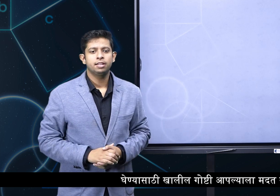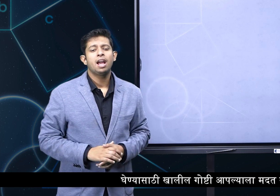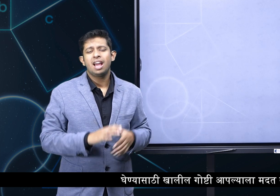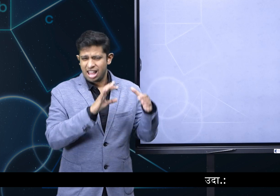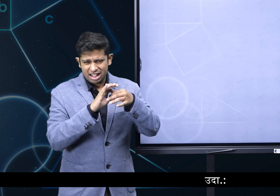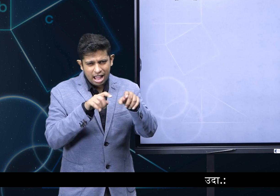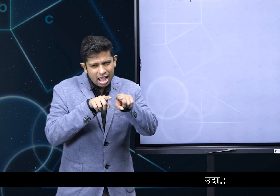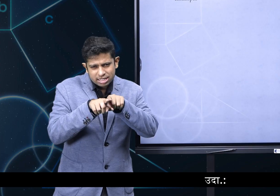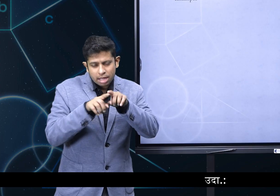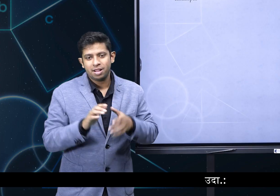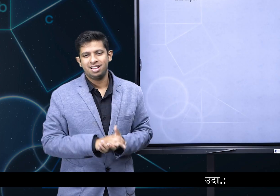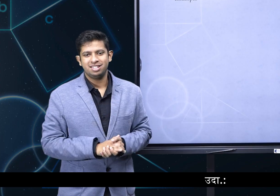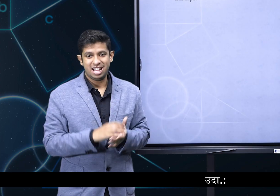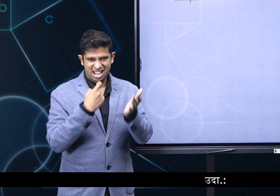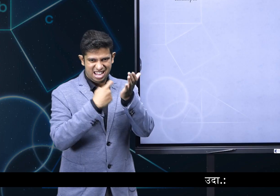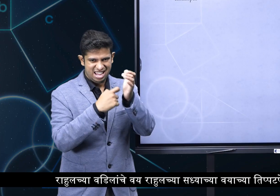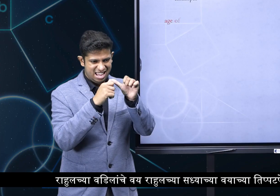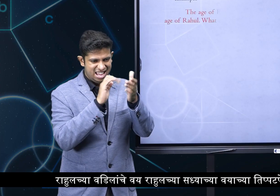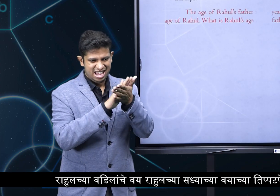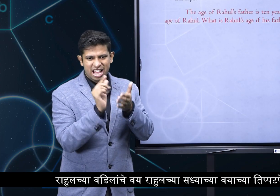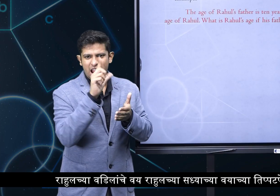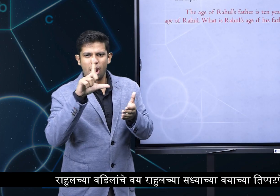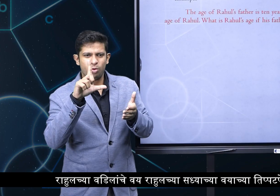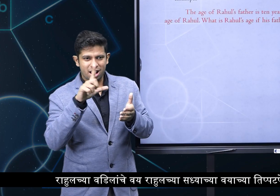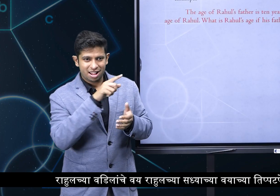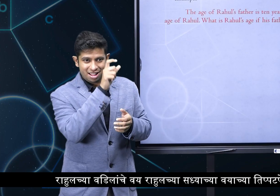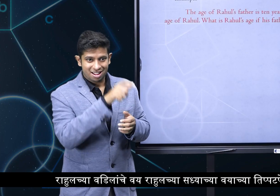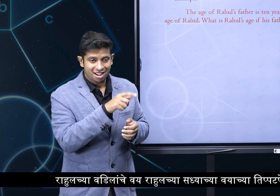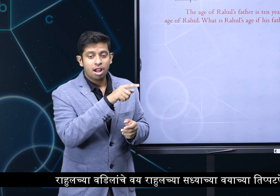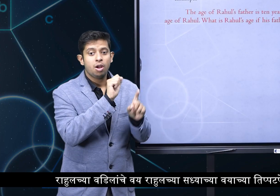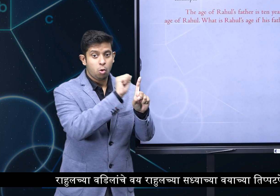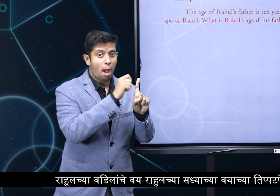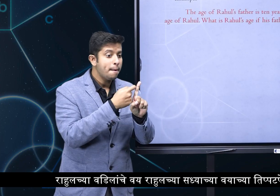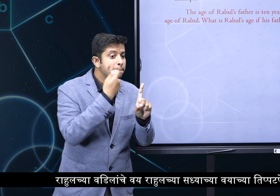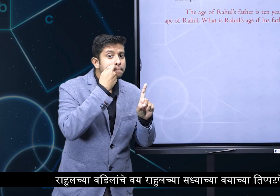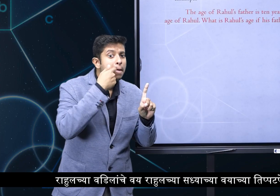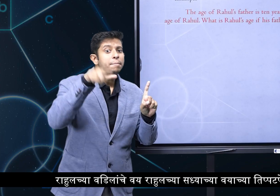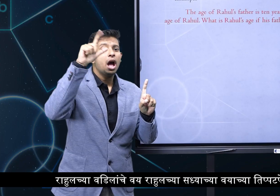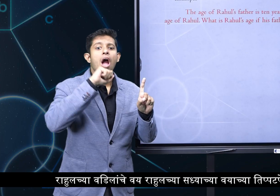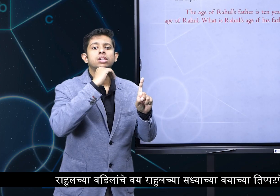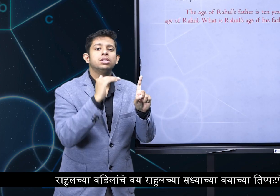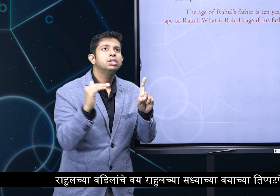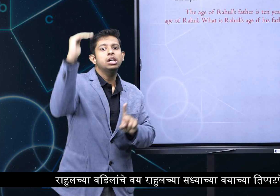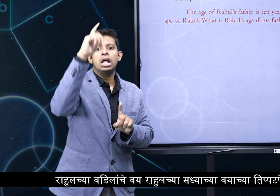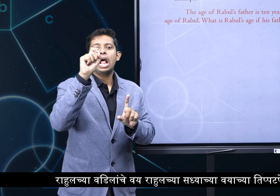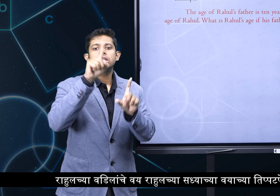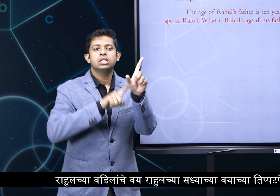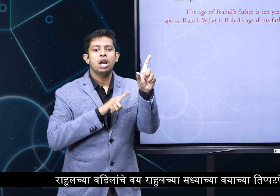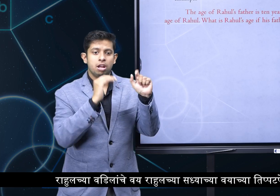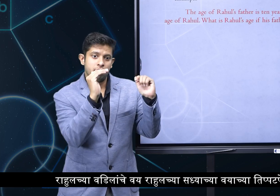करतील. उदाहरणार्थ, राहुलच्या वडिलांचे वय राहुलच्या साध्याच्या वयाच्या तिप्पटपेक्षा 10 वर्षांनी